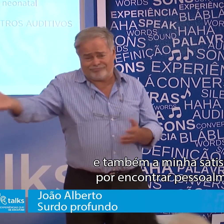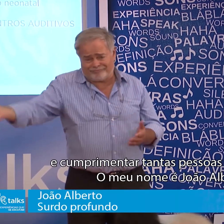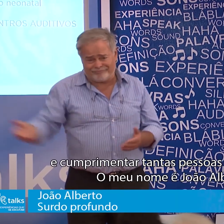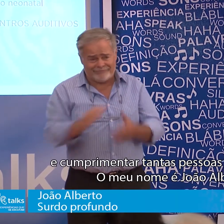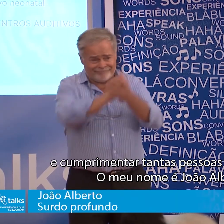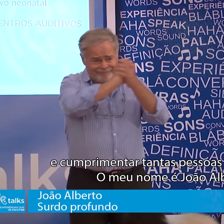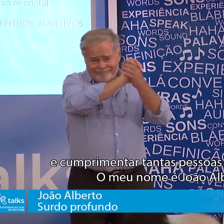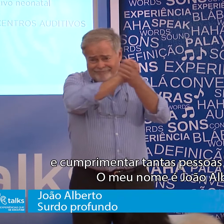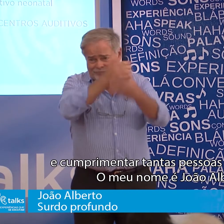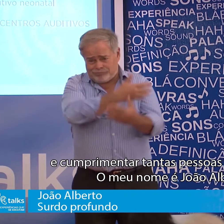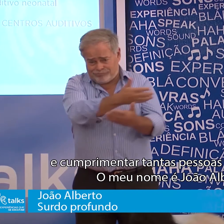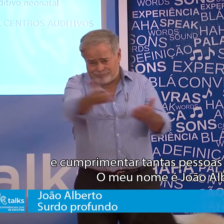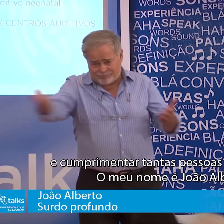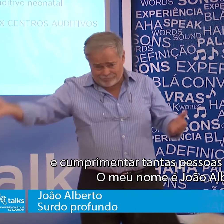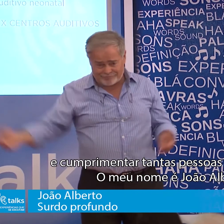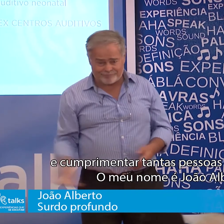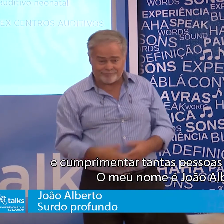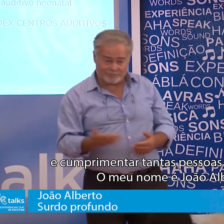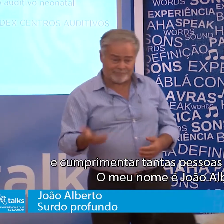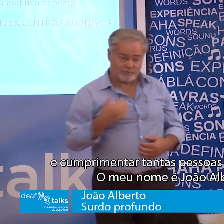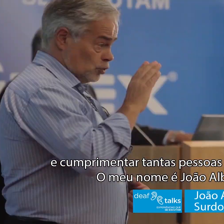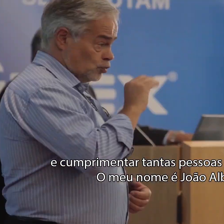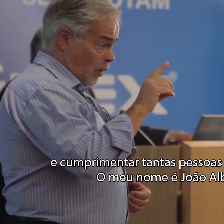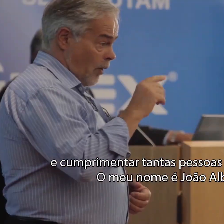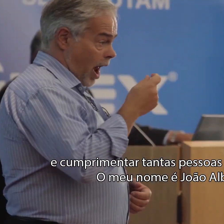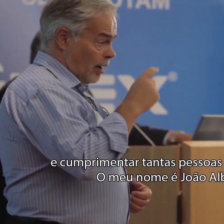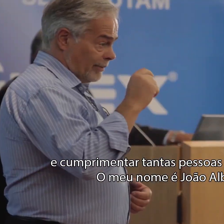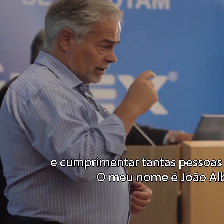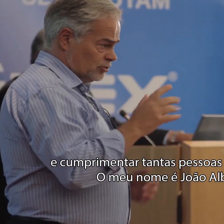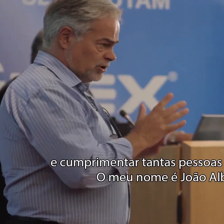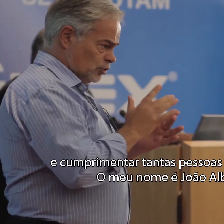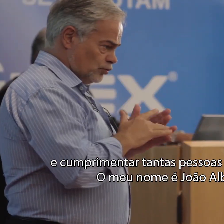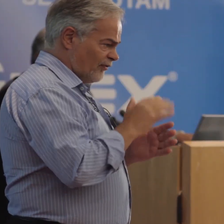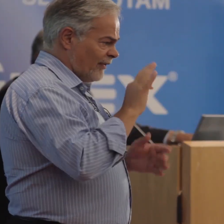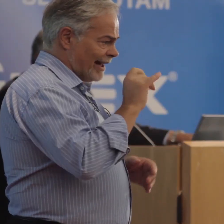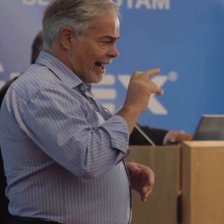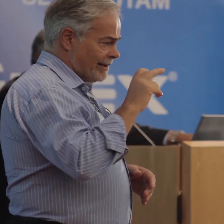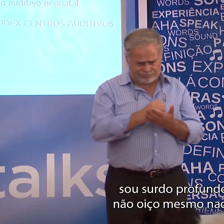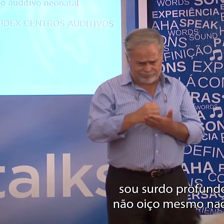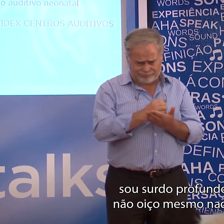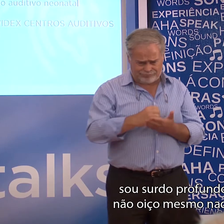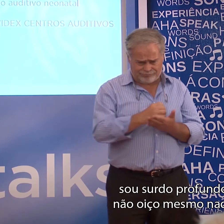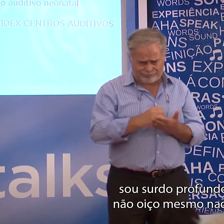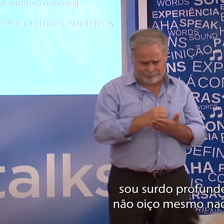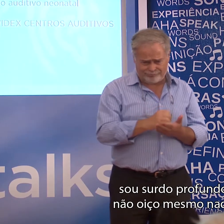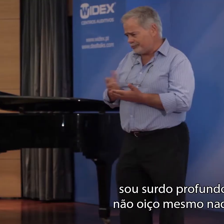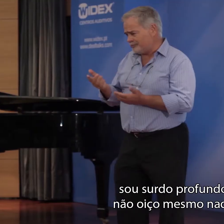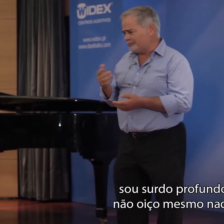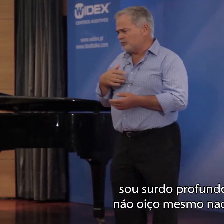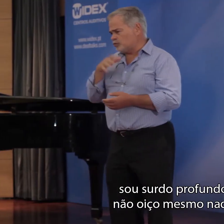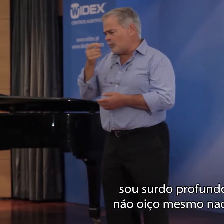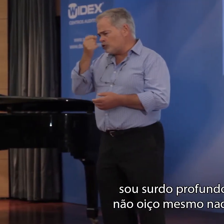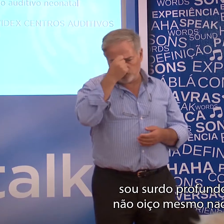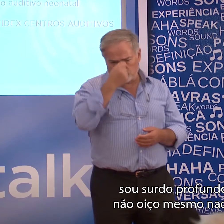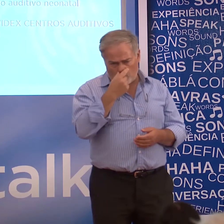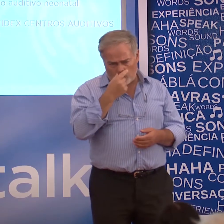encontrar pessoalmente e por cumprimentar tantas pessoas que eu conheço. O meu nome é João Alberto, sou surdo profundo, não ouço